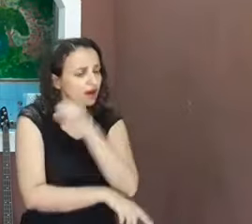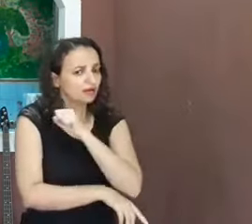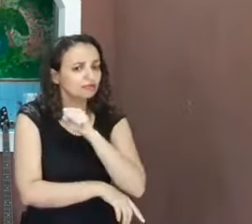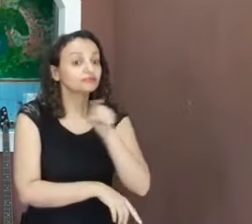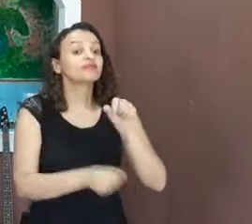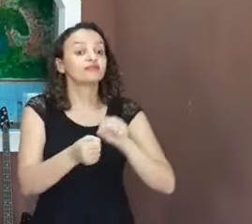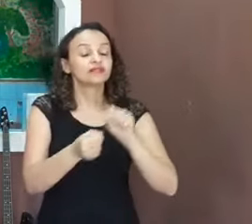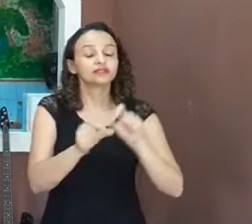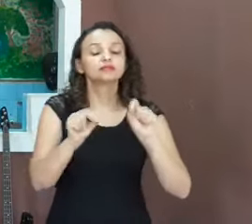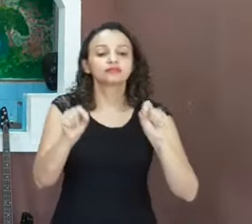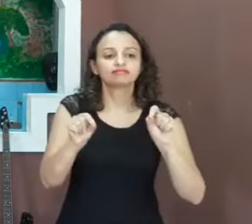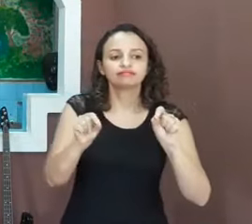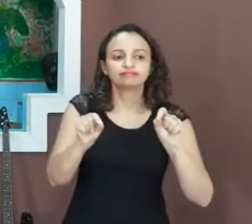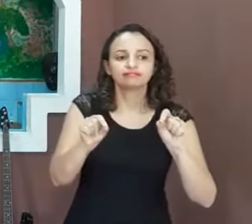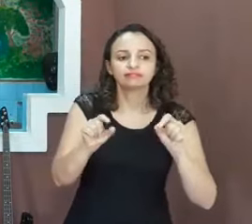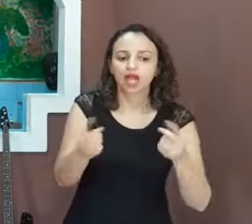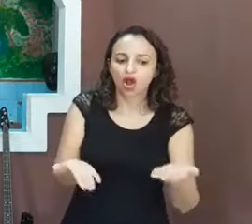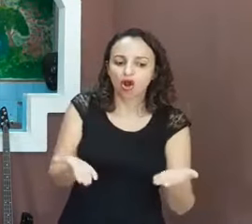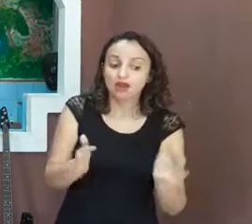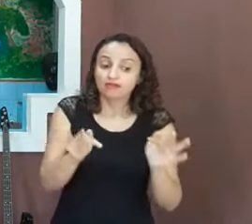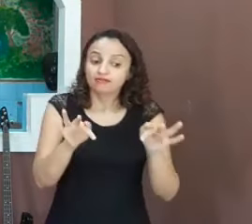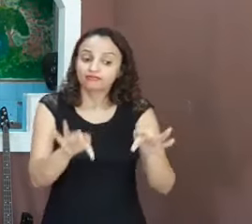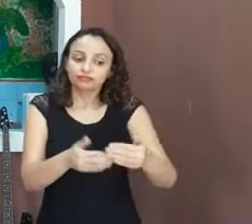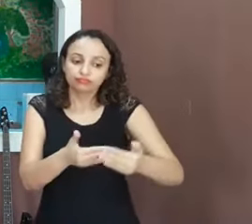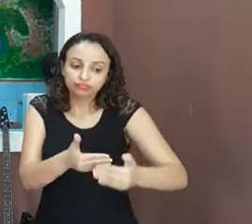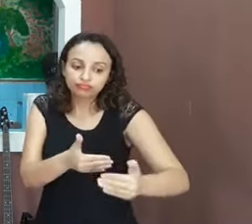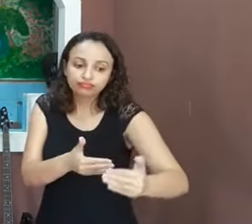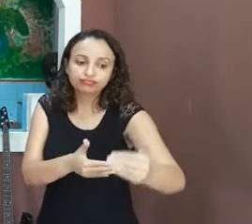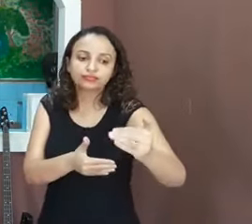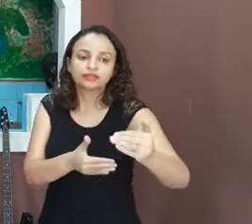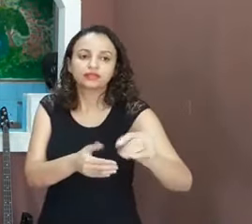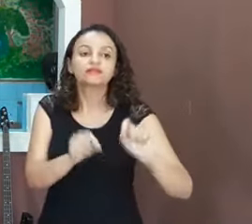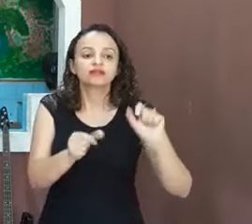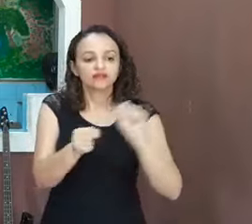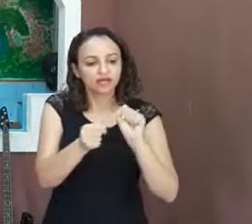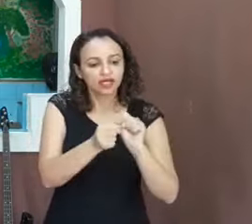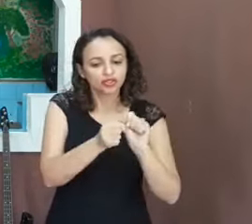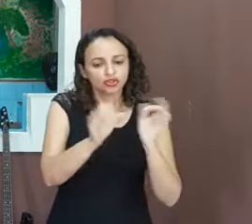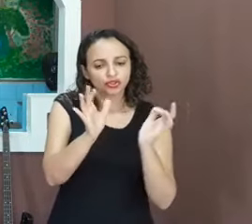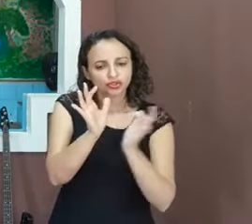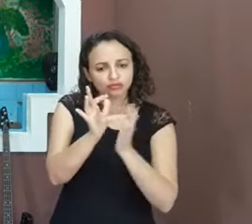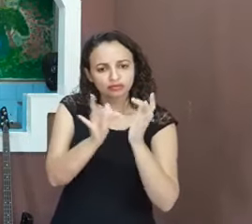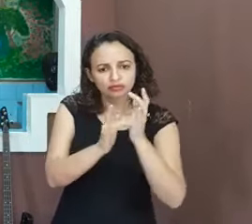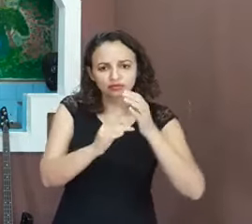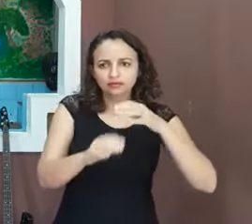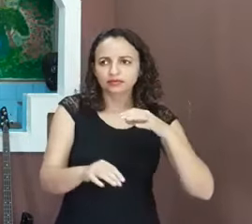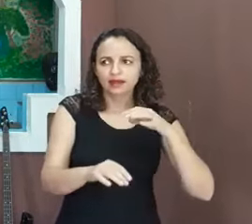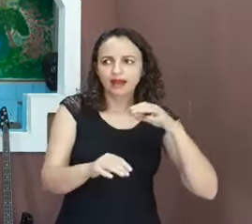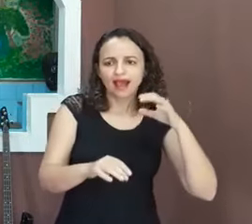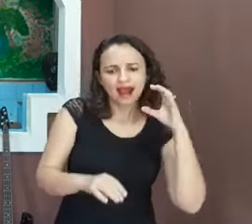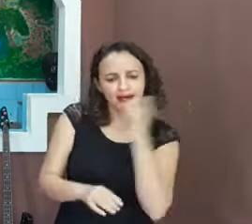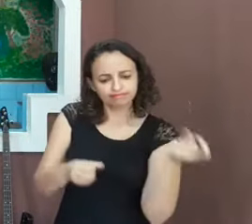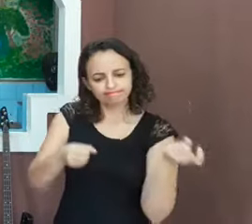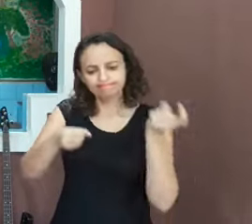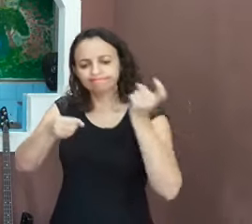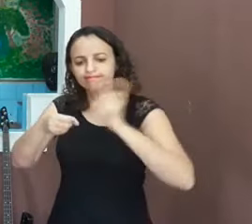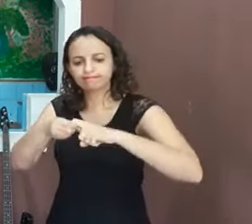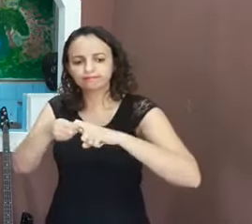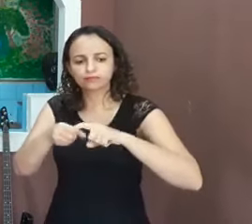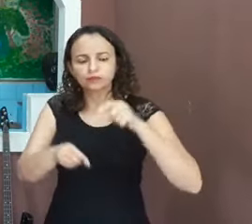nesses últimos dias? Se você descobrisse que Jesus, ele está prestes a